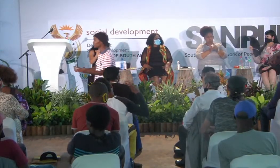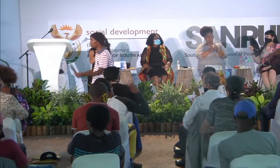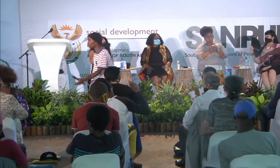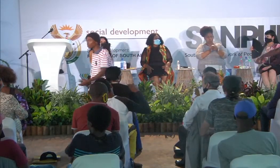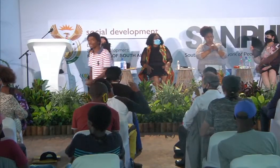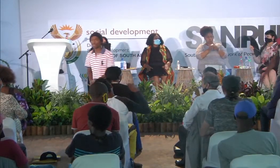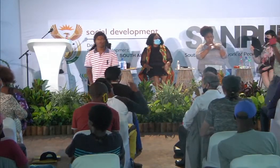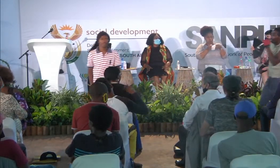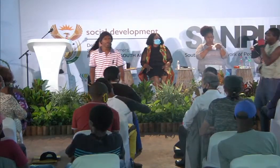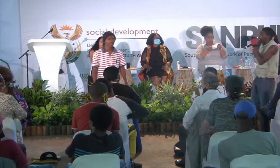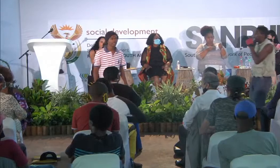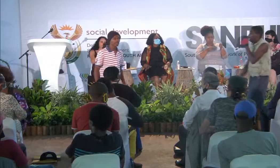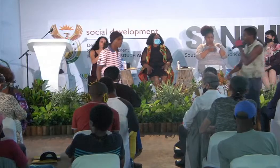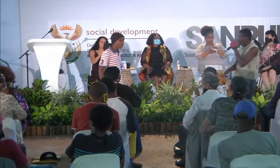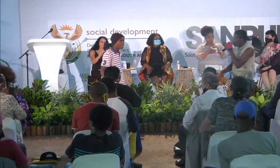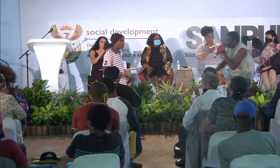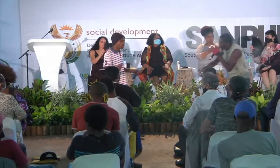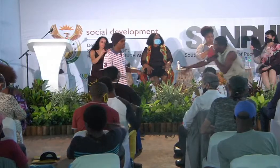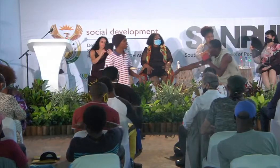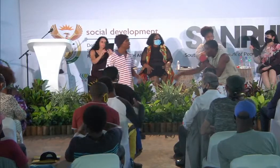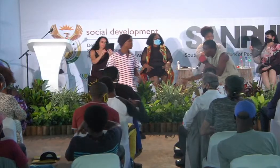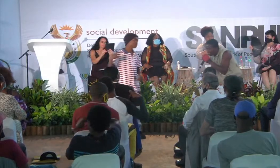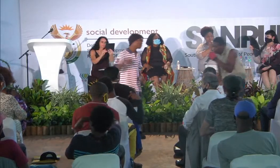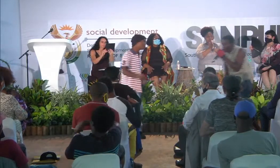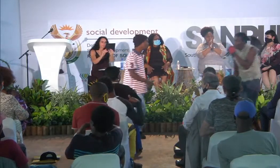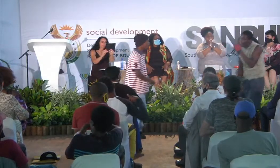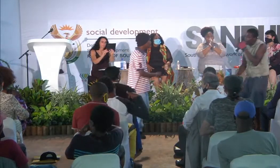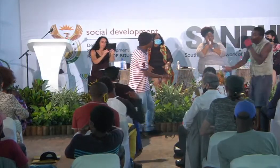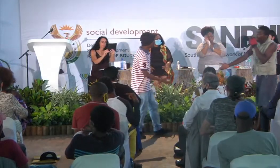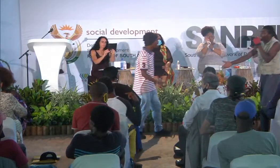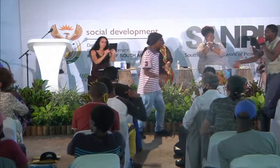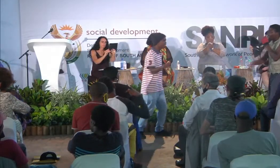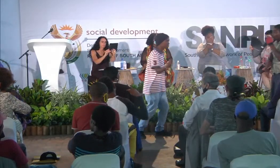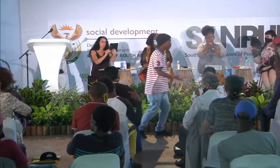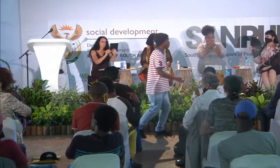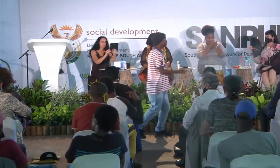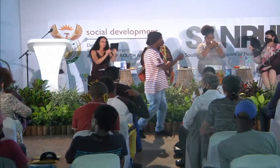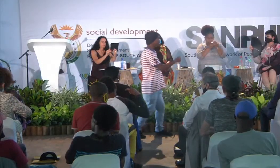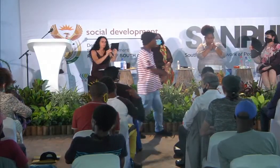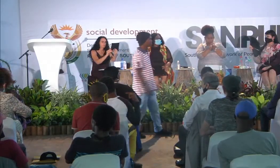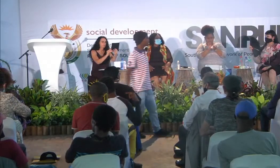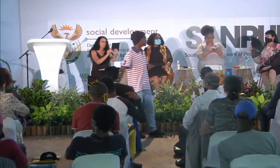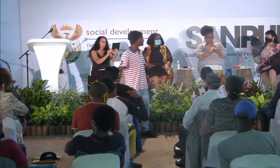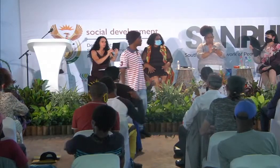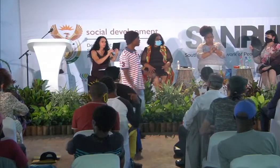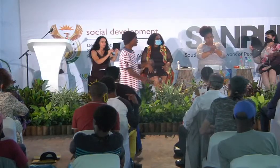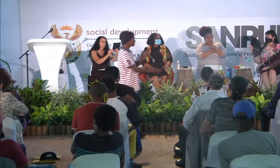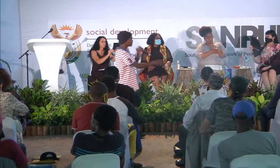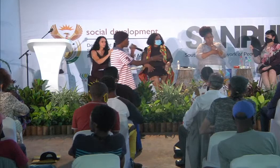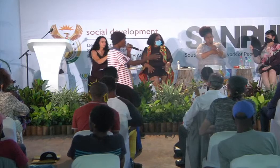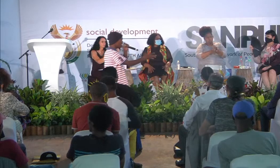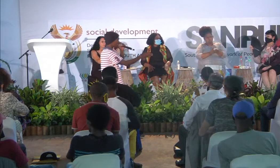wezulu omnyama uthe masibuye masisweni sibuye